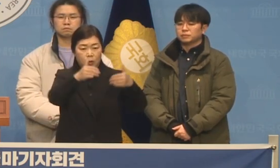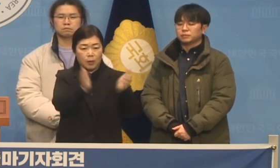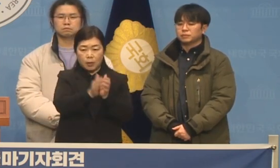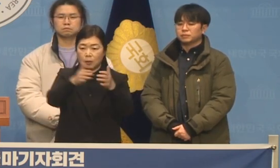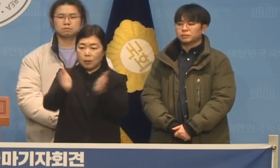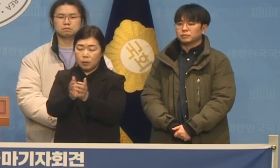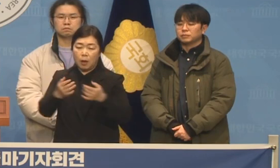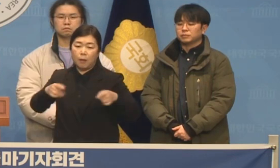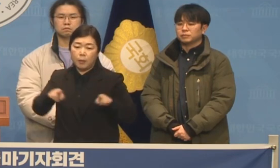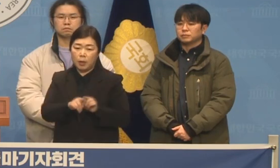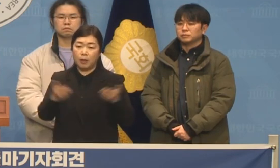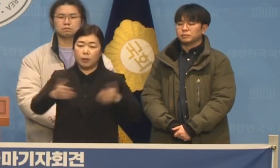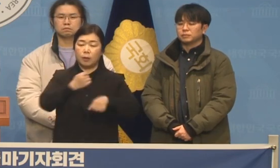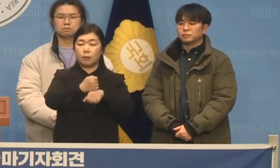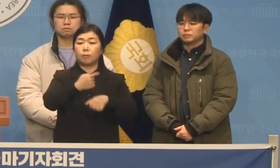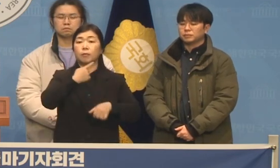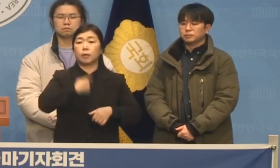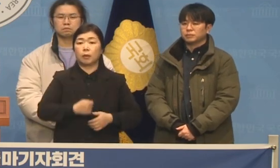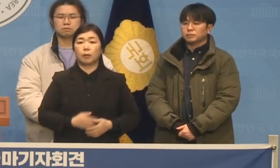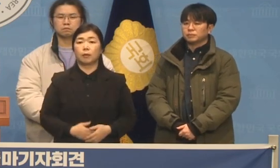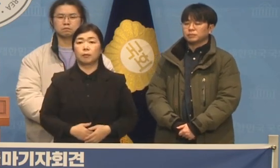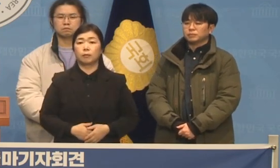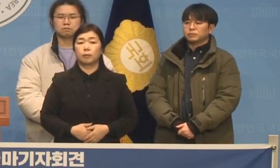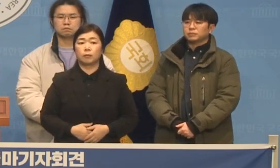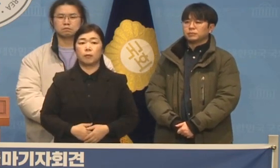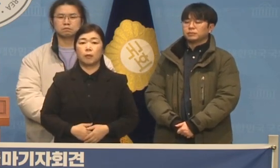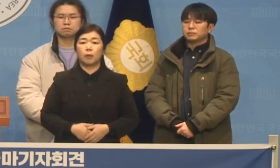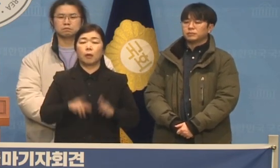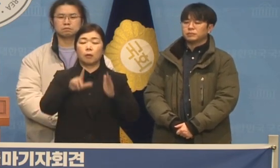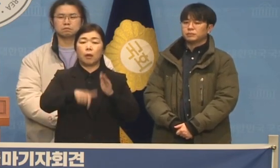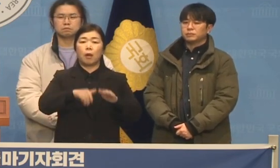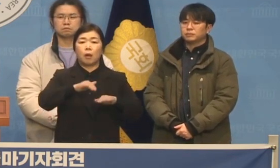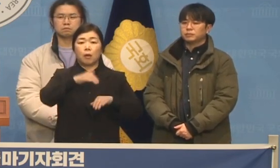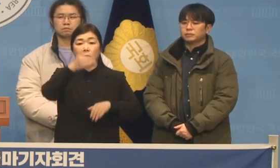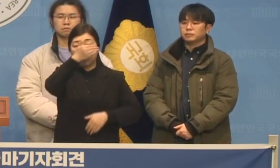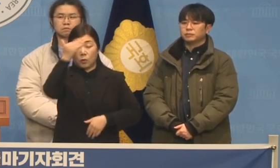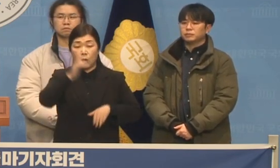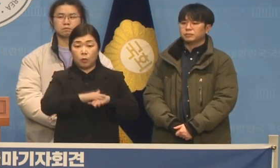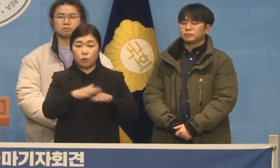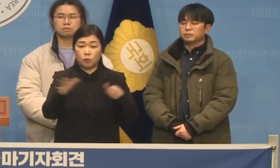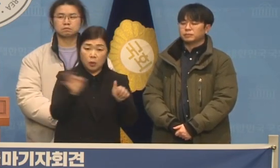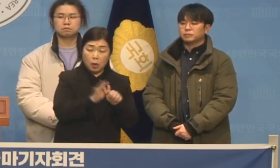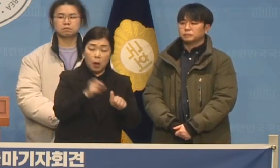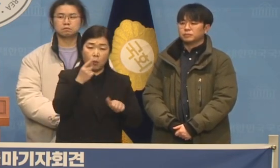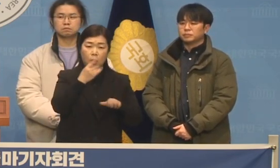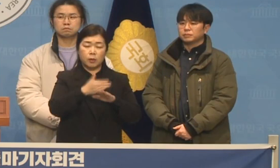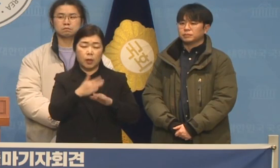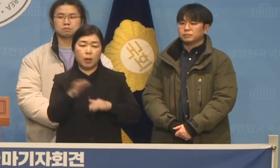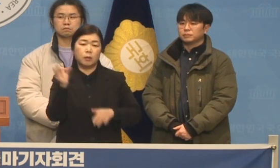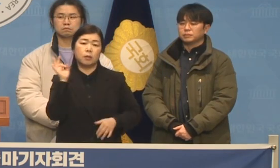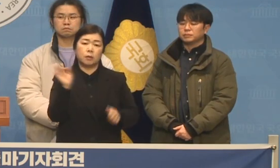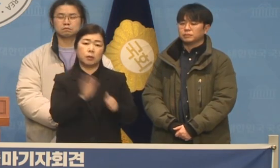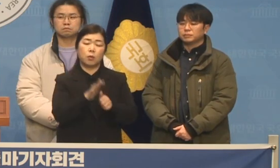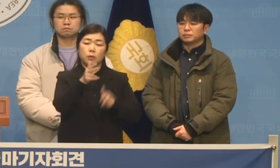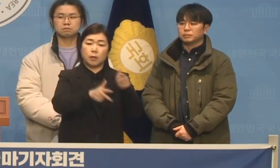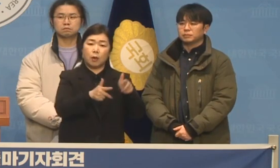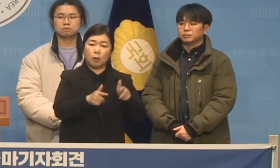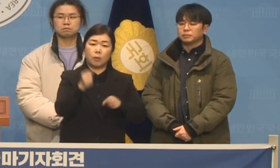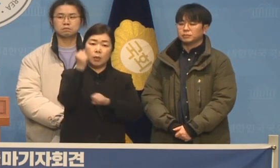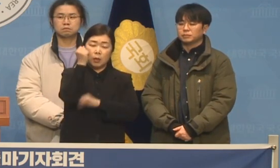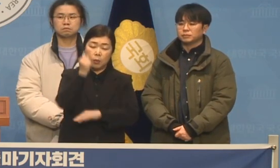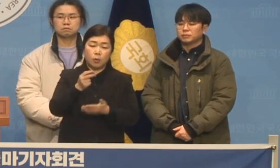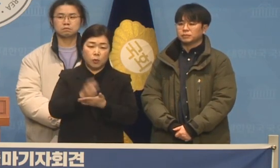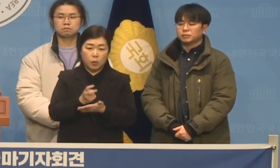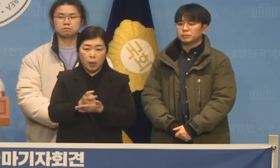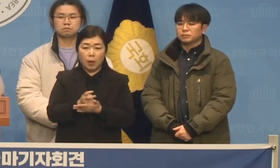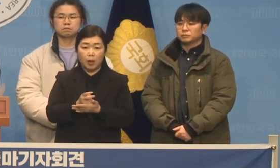수많은 청년단체들과 일해왔습니다. 그 과정에서 청년수당, 청년월세지원사업, 청년기본조례와 청년기본법을